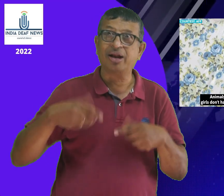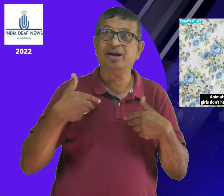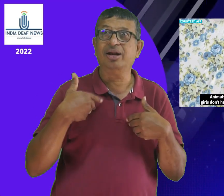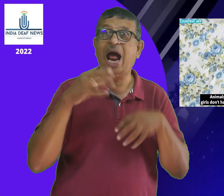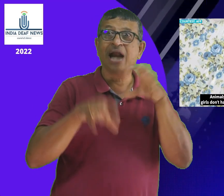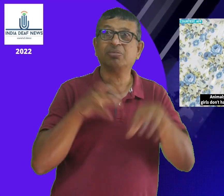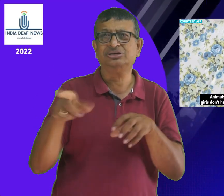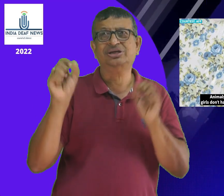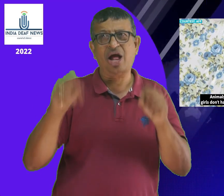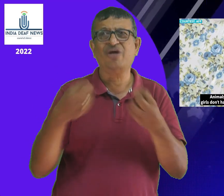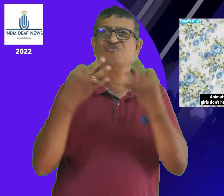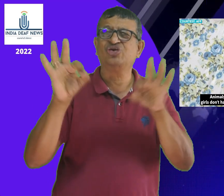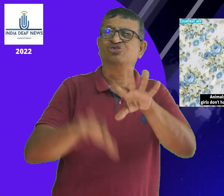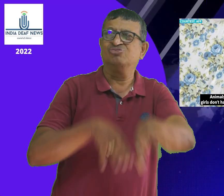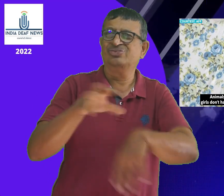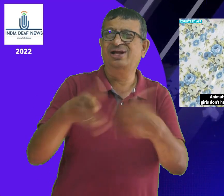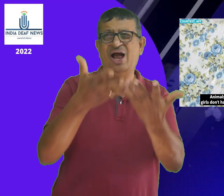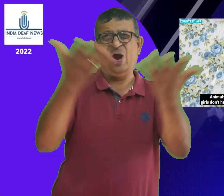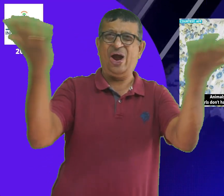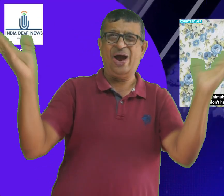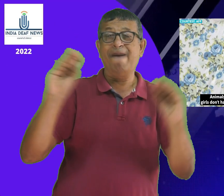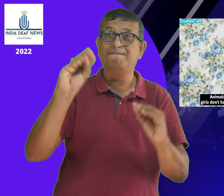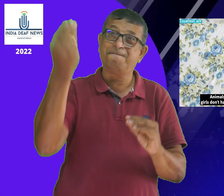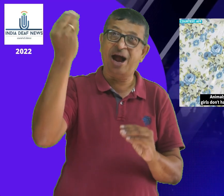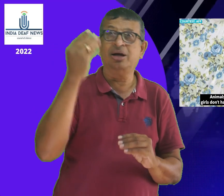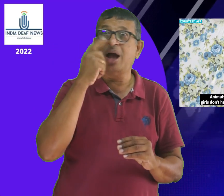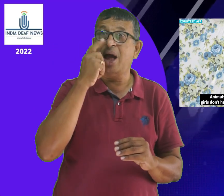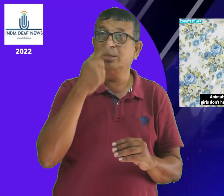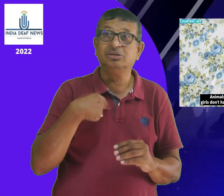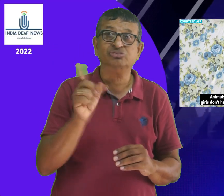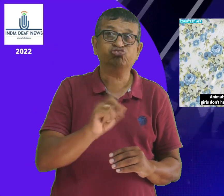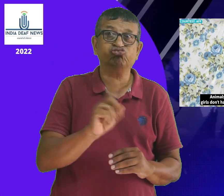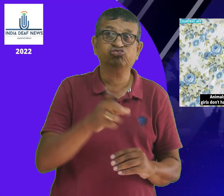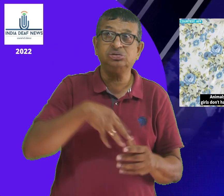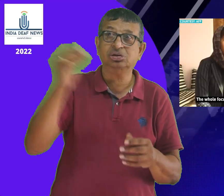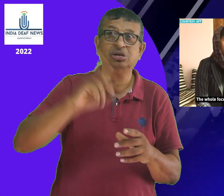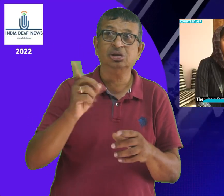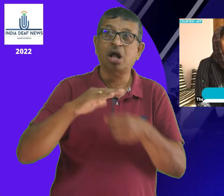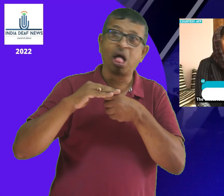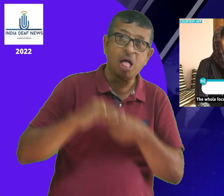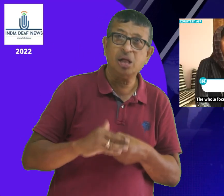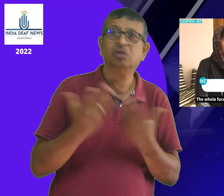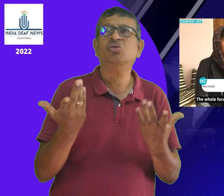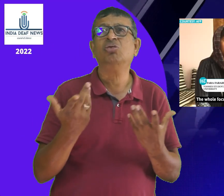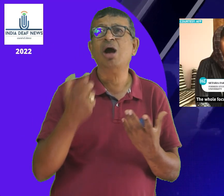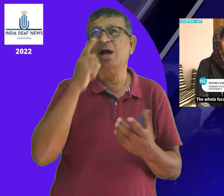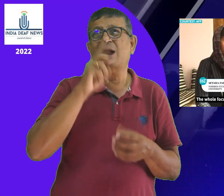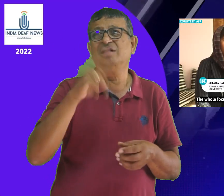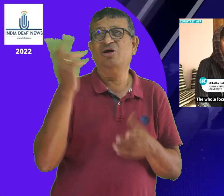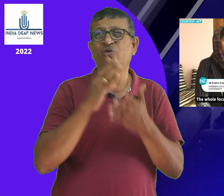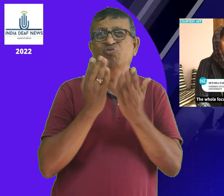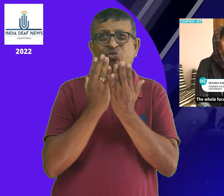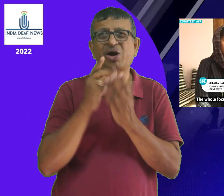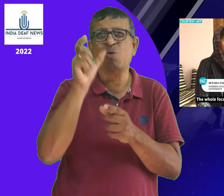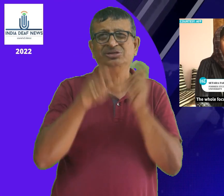بخواهیم برن در رای خود ادامه بتنن تا بخورن بنوشن ما اجازی آداشو میدن نداریم چرا؟ طالبان تمام دغدغه‌شان،